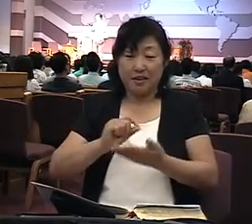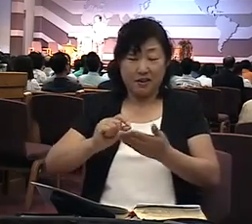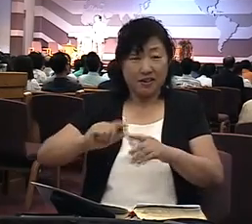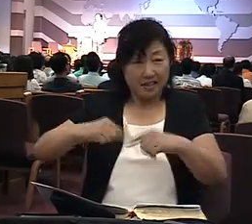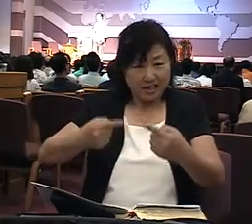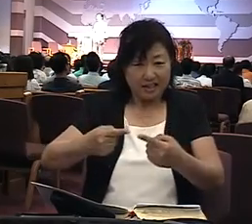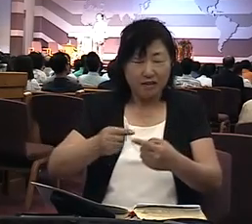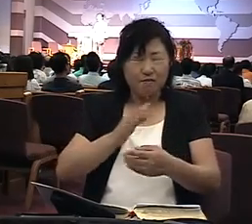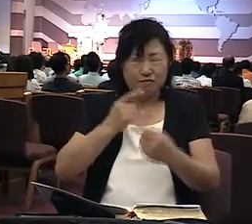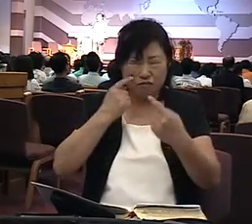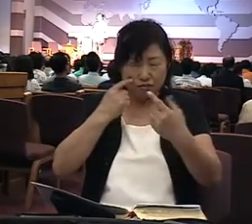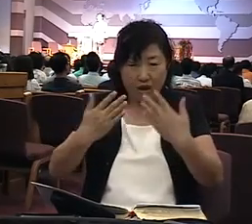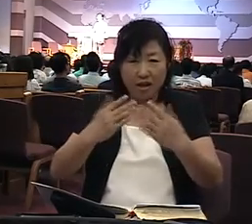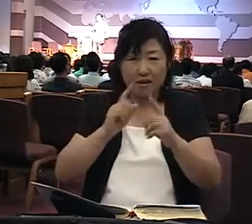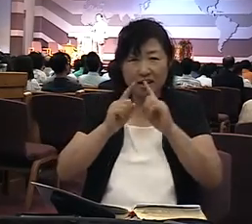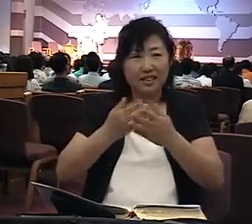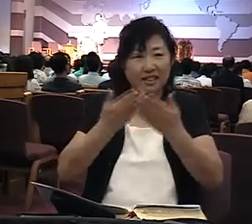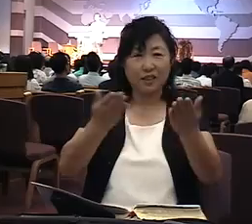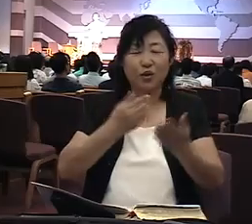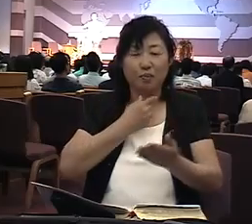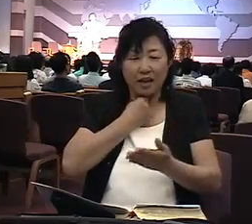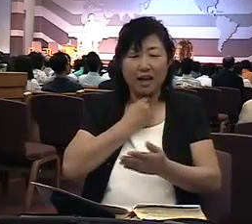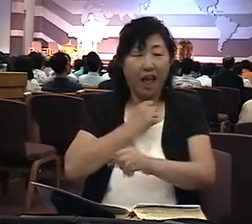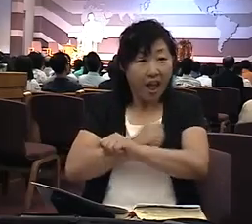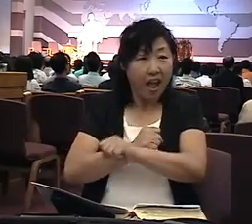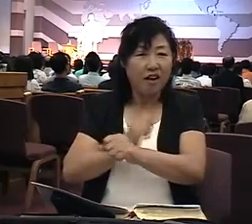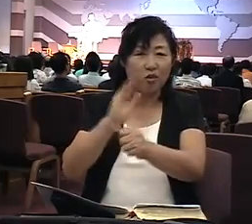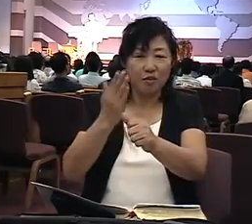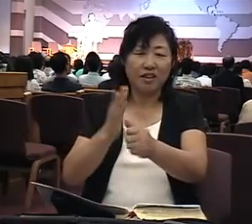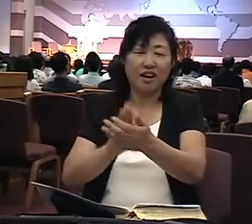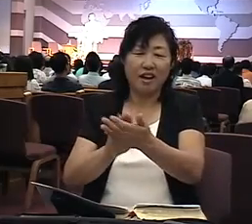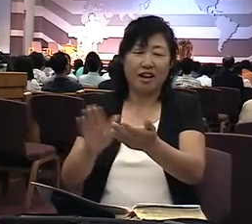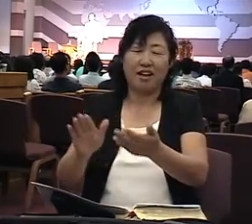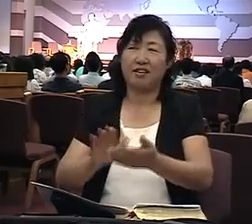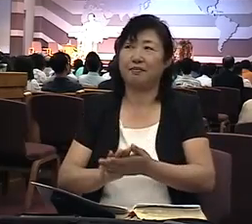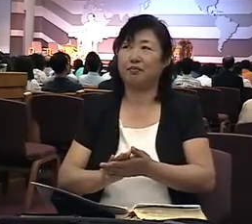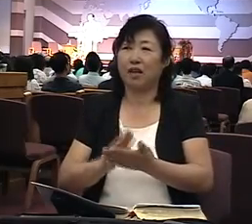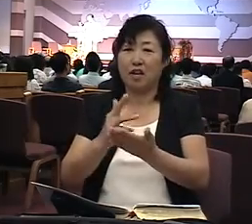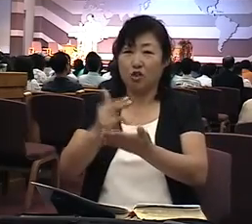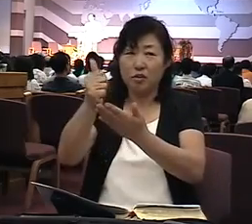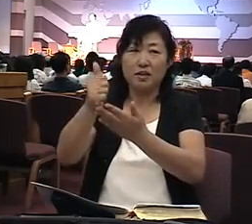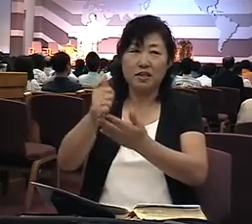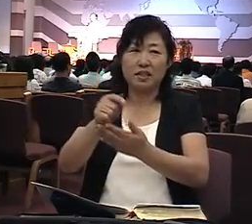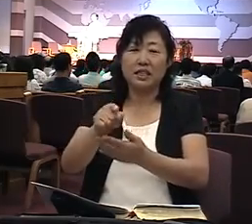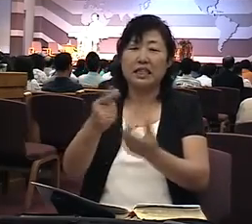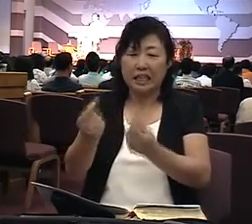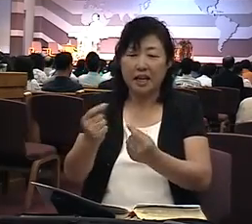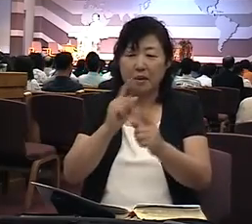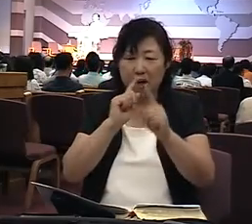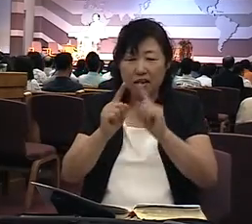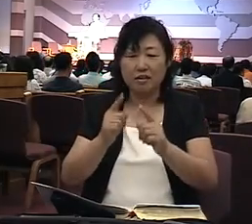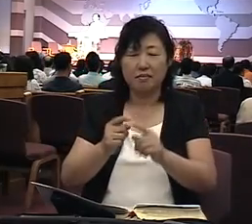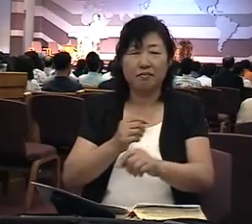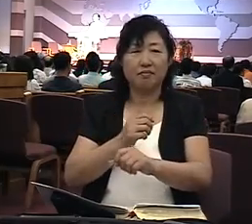해야 됩니다. 주님께서 그렇게 말씀하시고 오늘도 expect하시고 있기 때문에